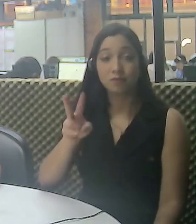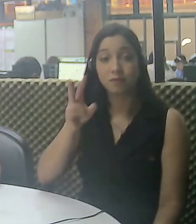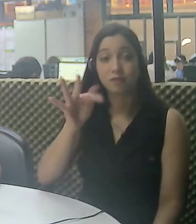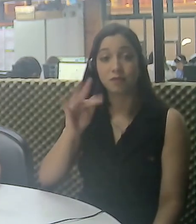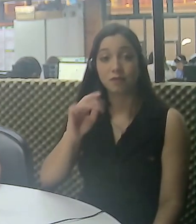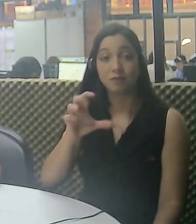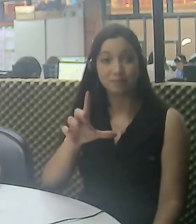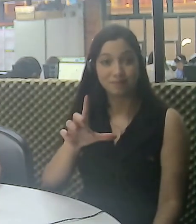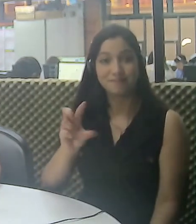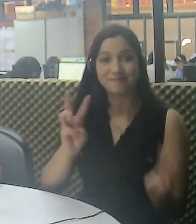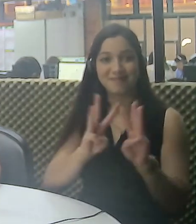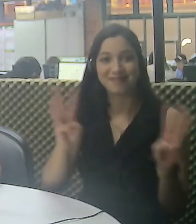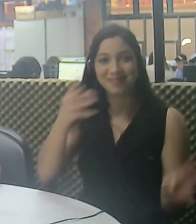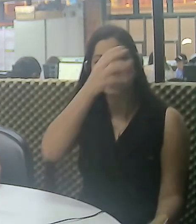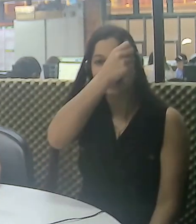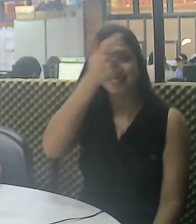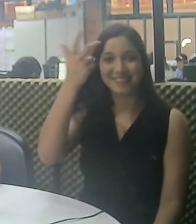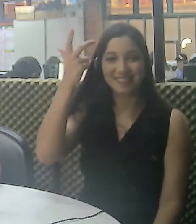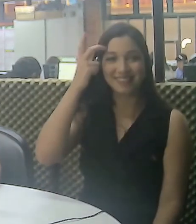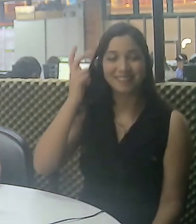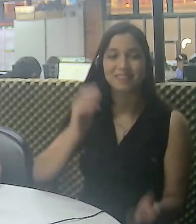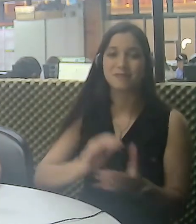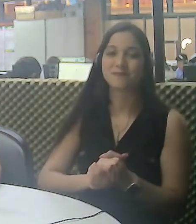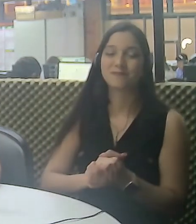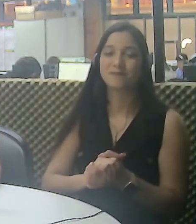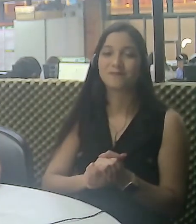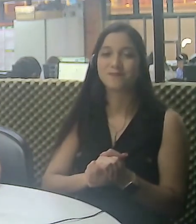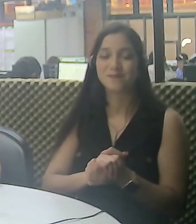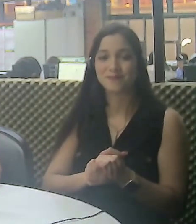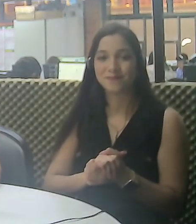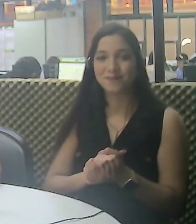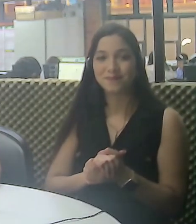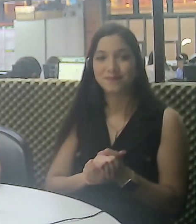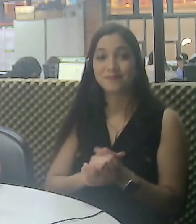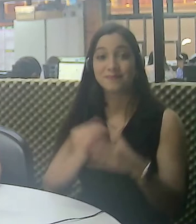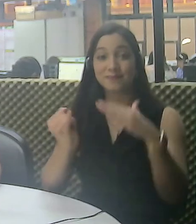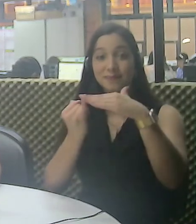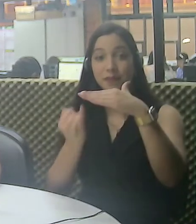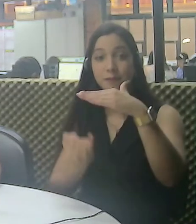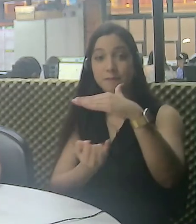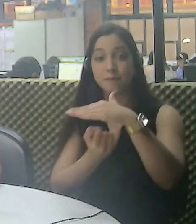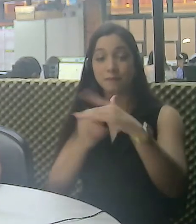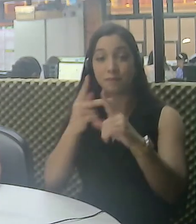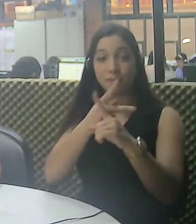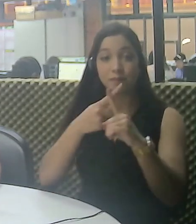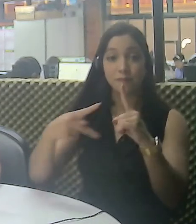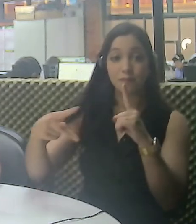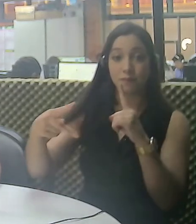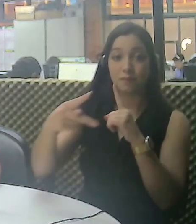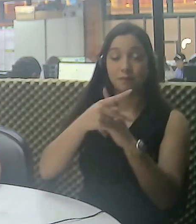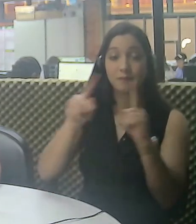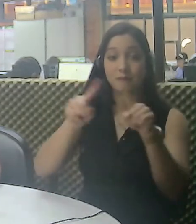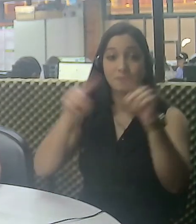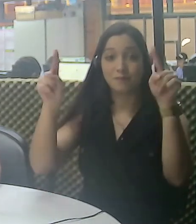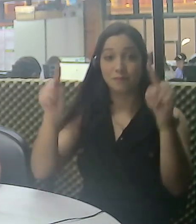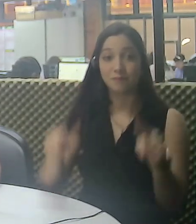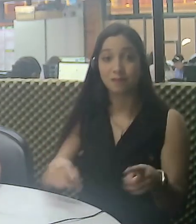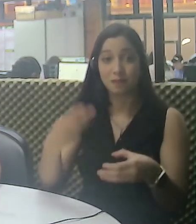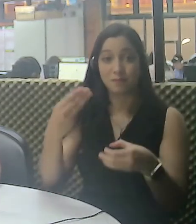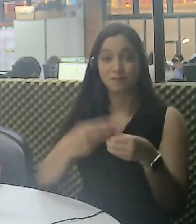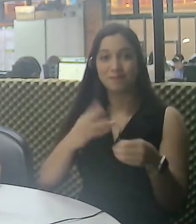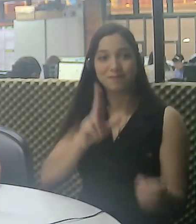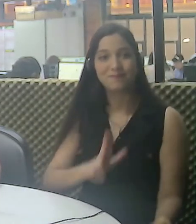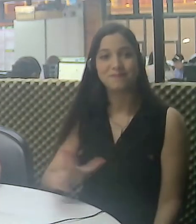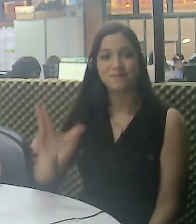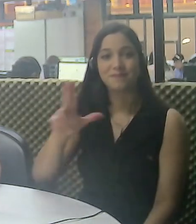da Futel, no portal da Prefeitura. O Instituto de Previdência dos Servidores Públicos do município de